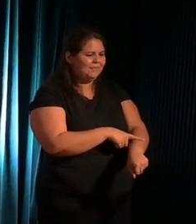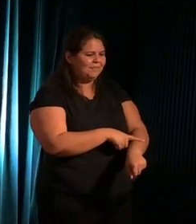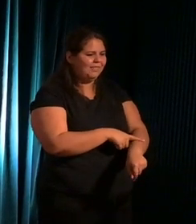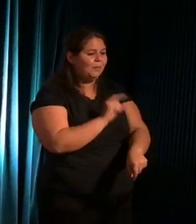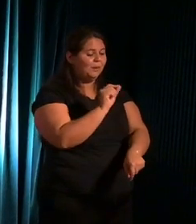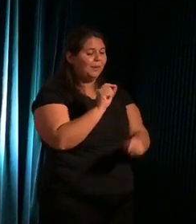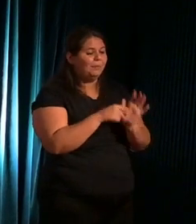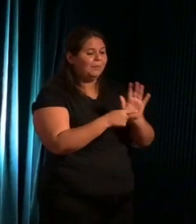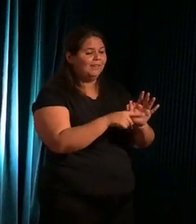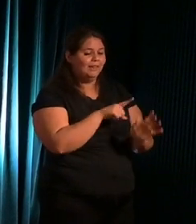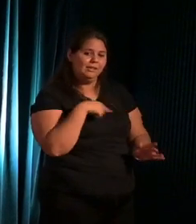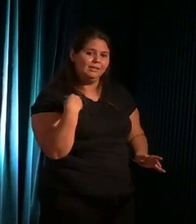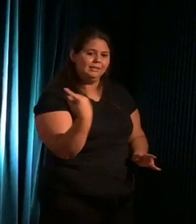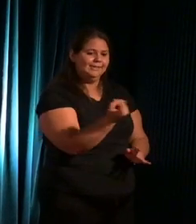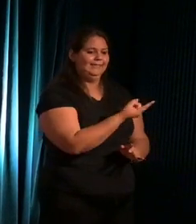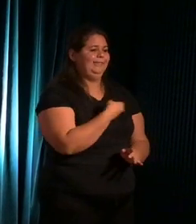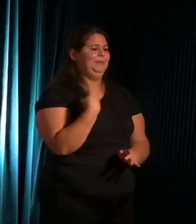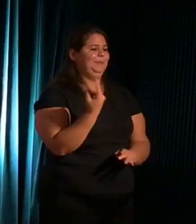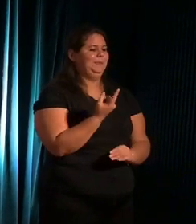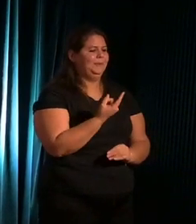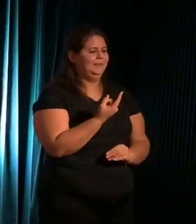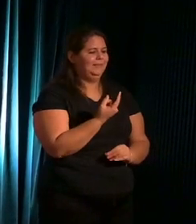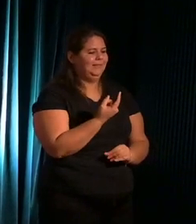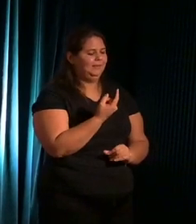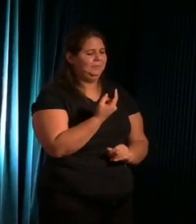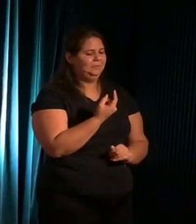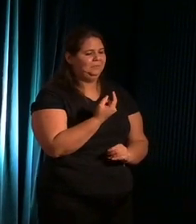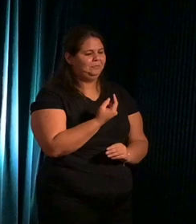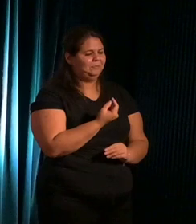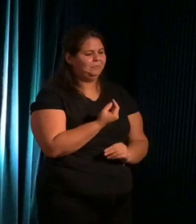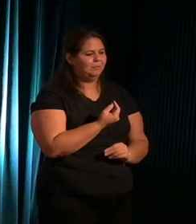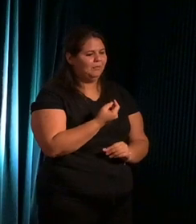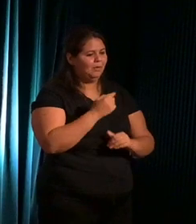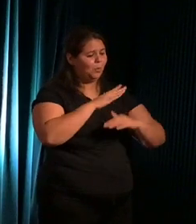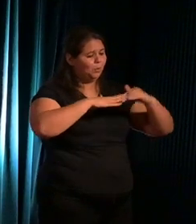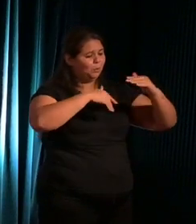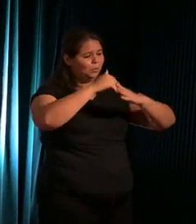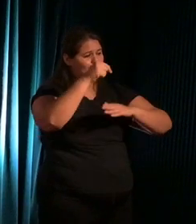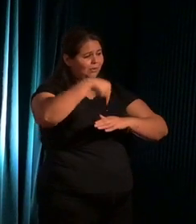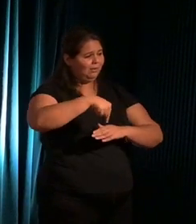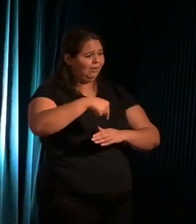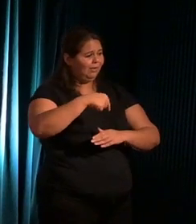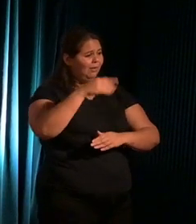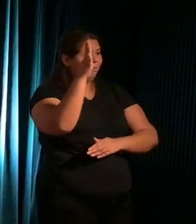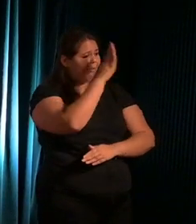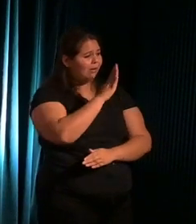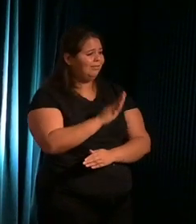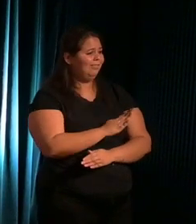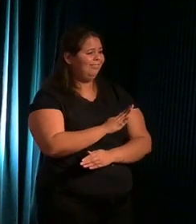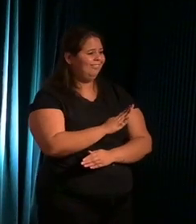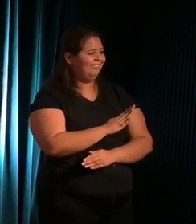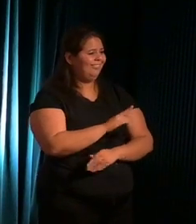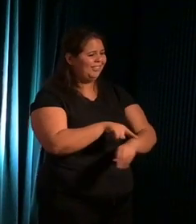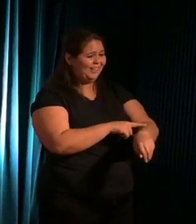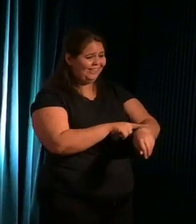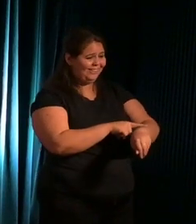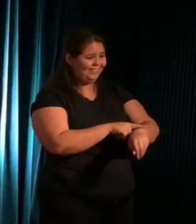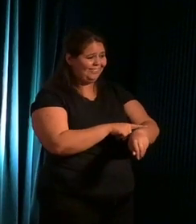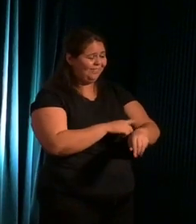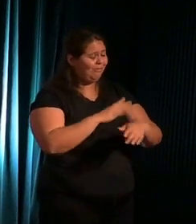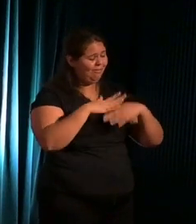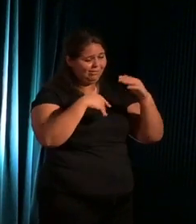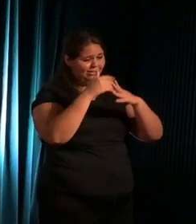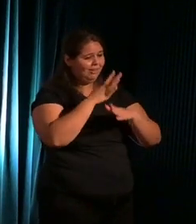além de operários que construímos esta nação chamada Brasil, nós